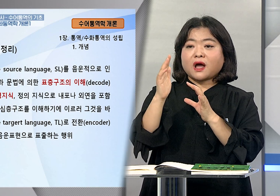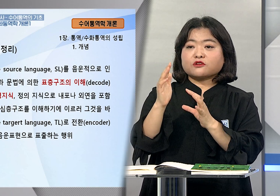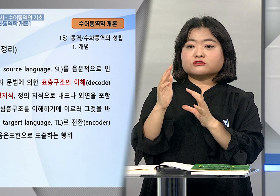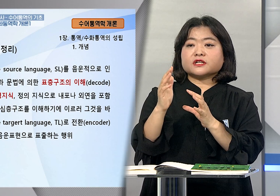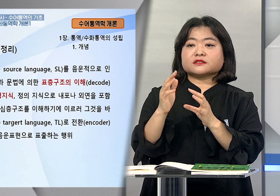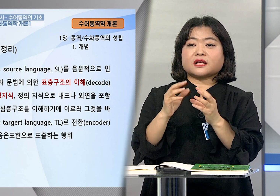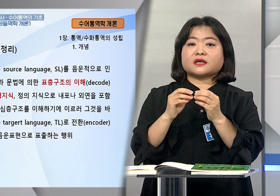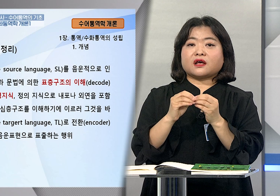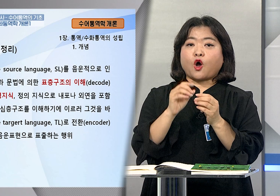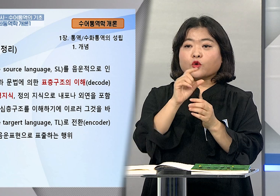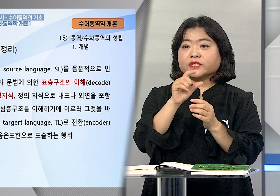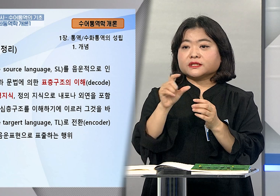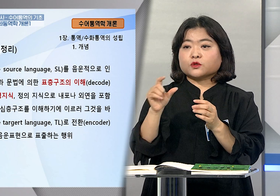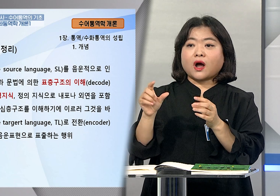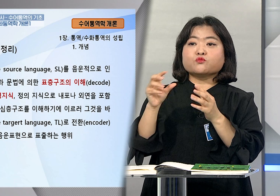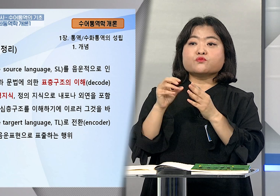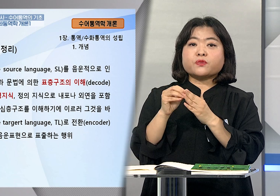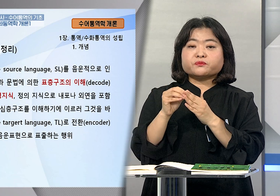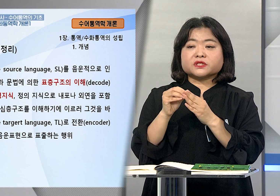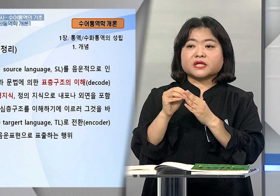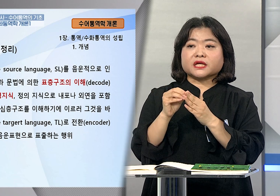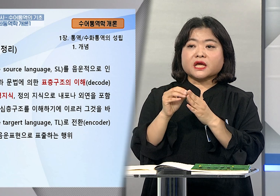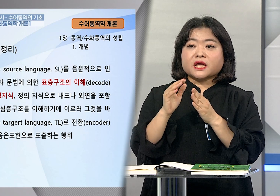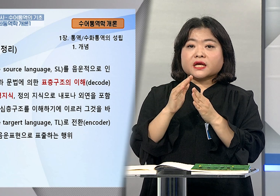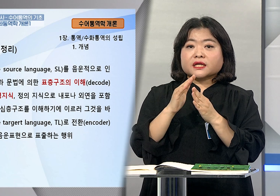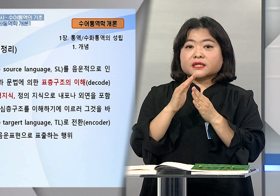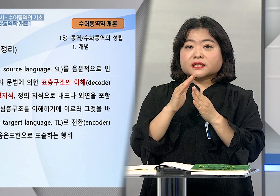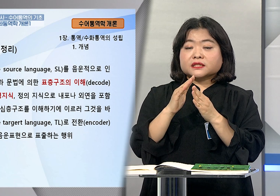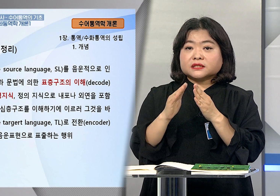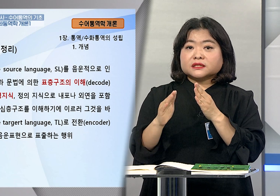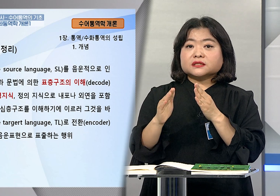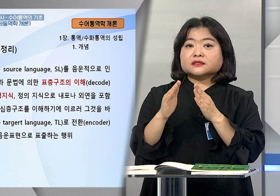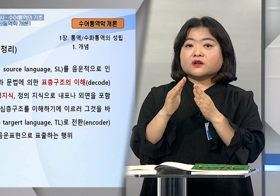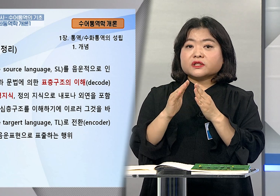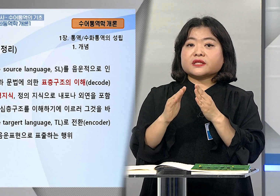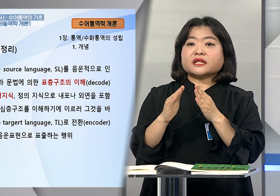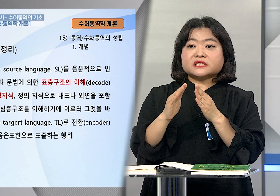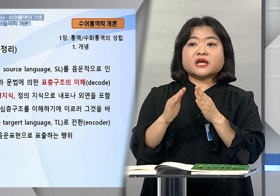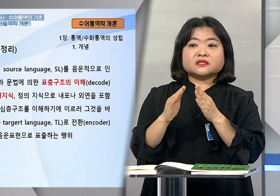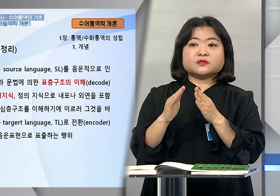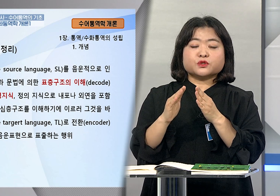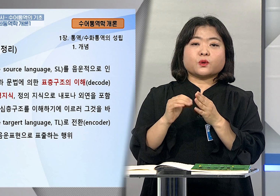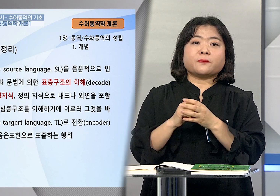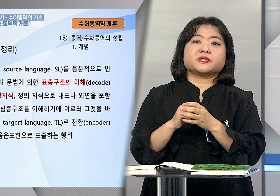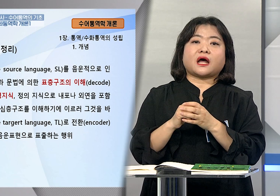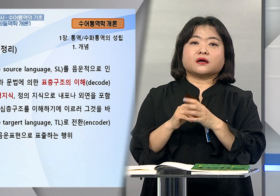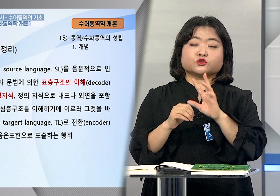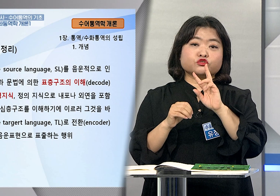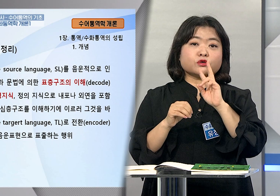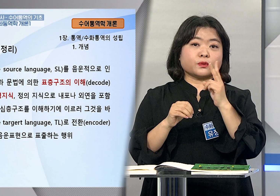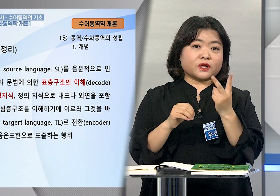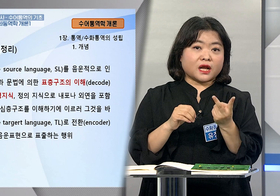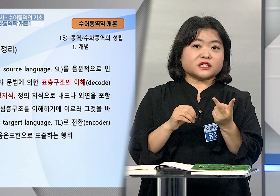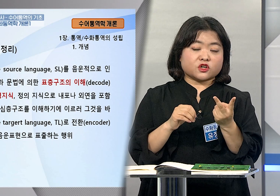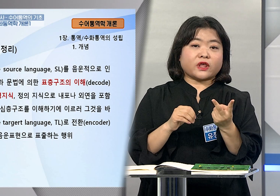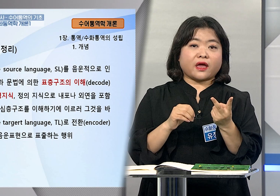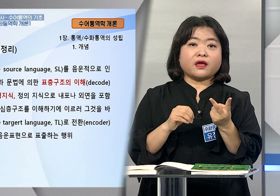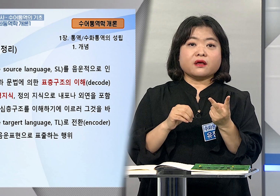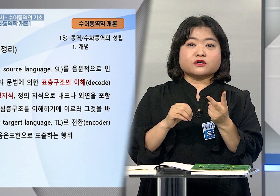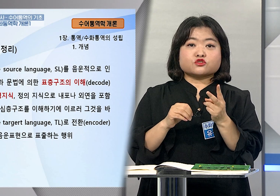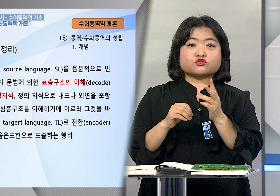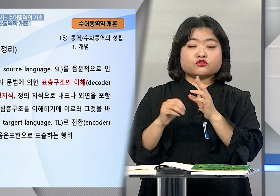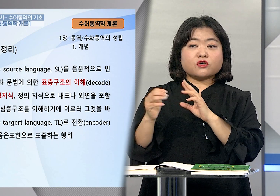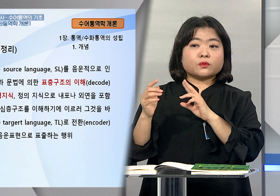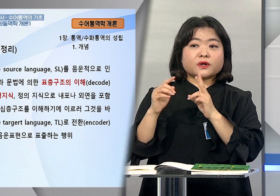예를 들면 한국어에서 나타나는 어휘들과 문법들이 그것에 대한 이해들이 필요합니다. 수어로 변환하기